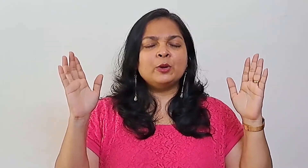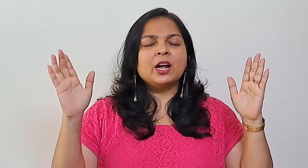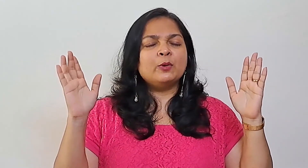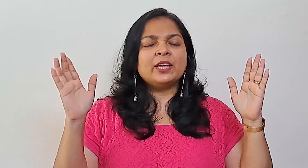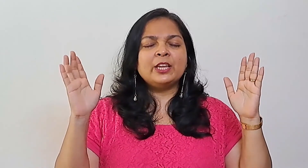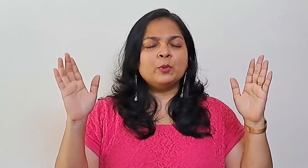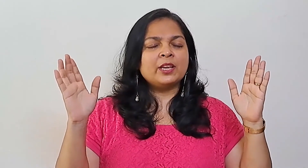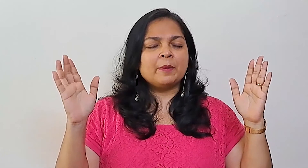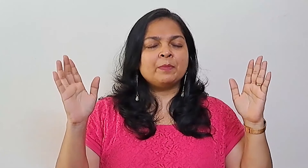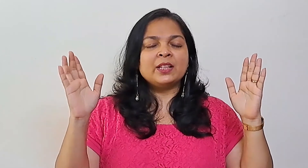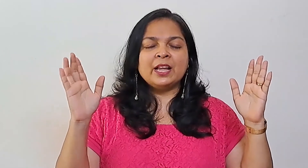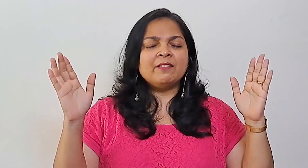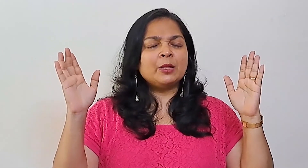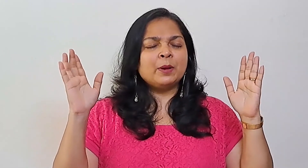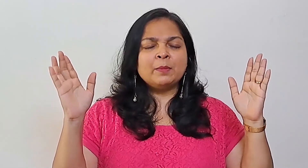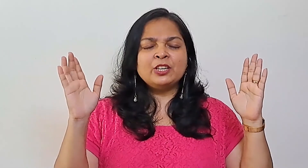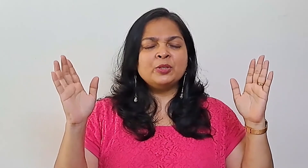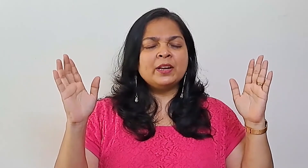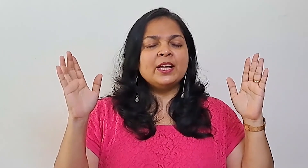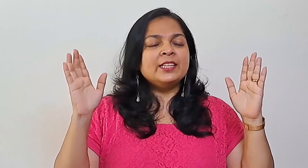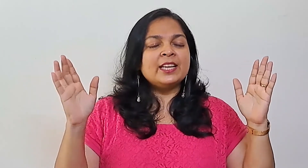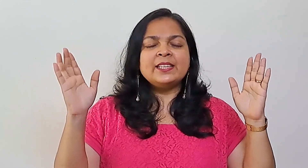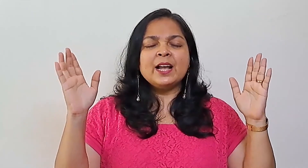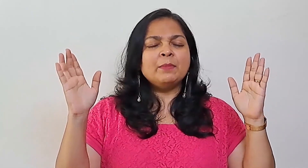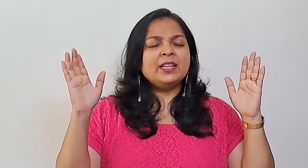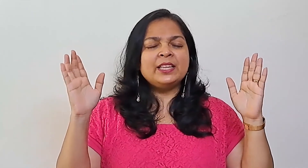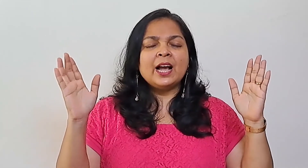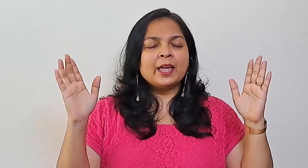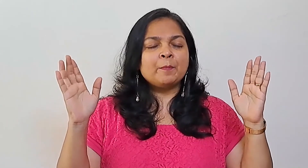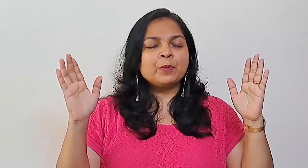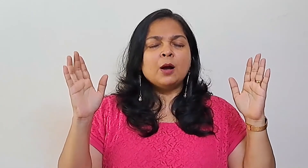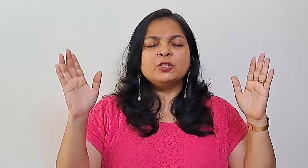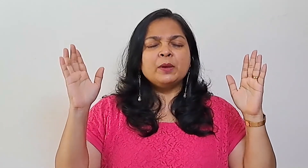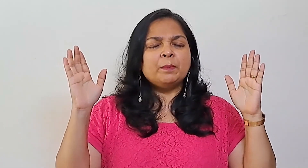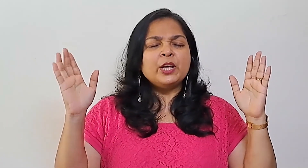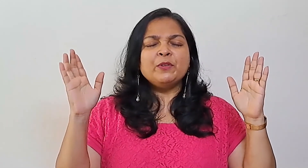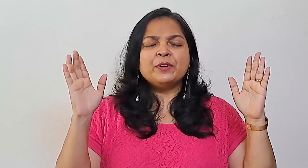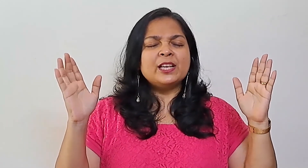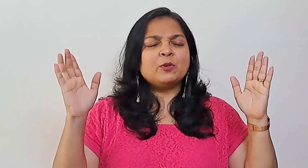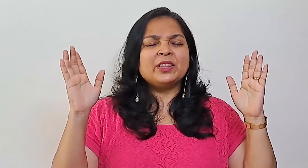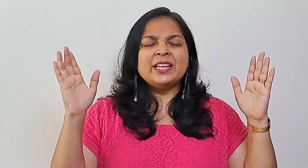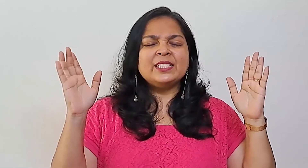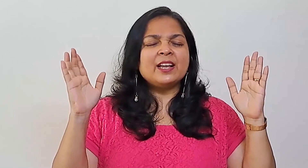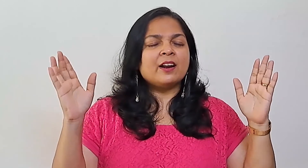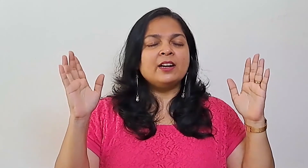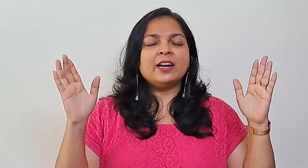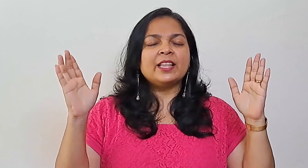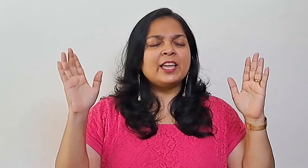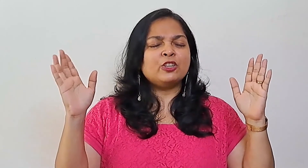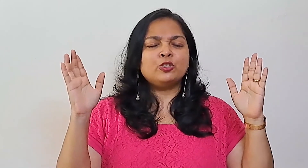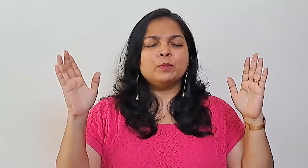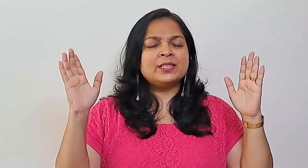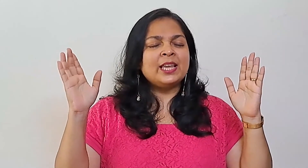ਤੁਹਾਨੂੰ ਗ੍ਰਹਿਣ ਕਰਨ ਦੇ ਯੋਗ ਹੈ। ਧੰਨਵਾਦ ਪਿਤਾ ਪਰਮੇਸ਼ਵਰ, ਜਿੱਦਾਂ ਅਸੀਂ ਦਿੱਤਾ ਆ ਉਹਦੀ ਵੱਡੀ ਹੋਈ ਫਸਲ ਨੂੰ ਆਪਾਂ ਤੇਜ਼ੀ